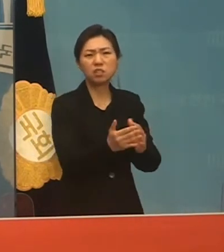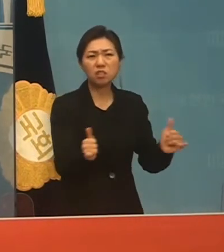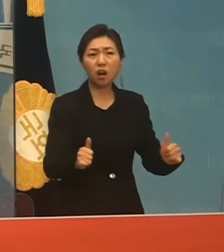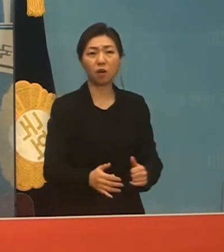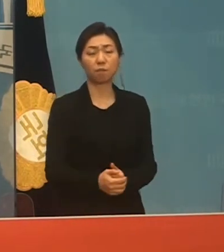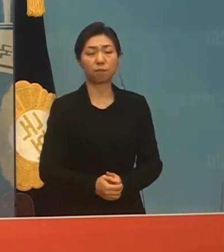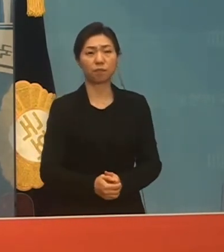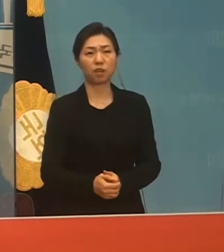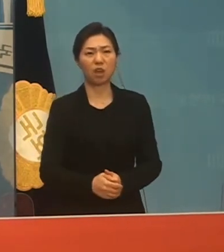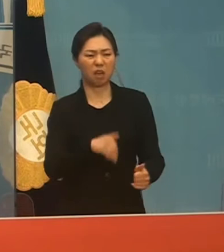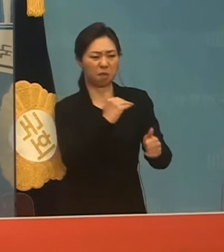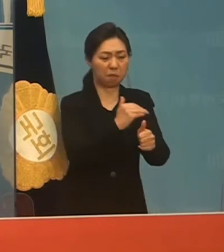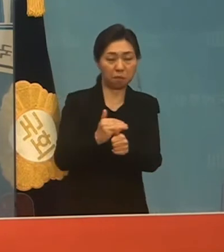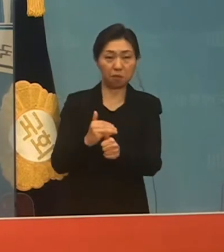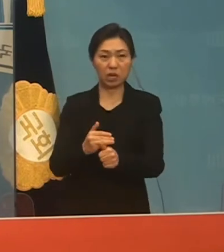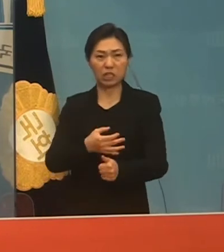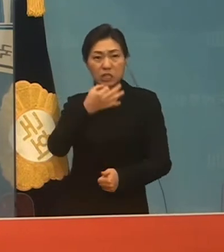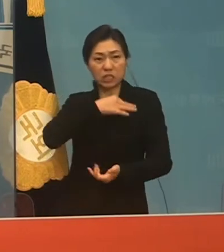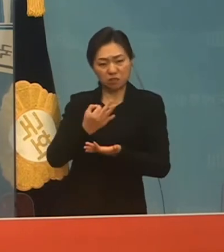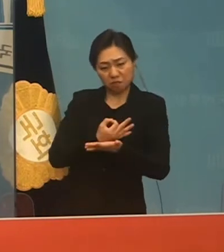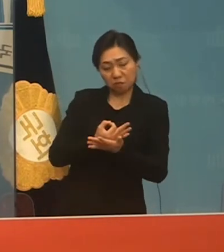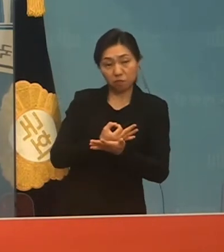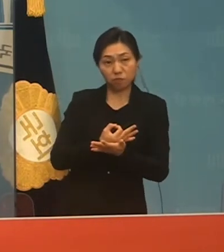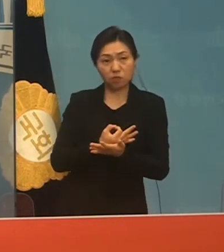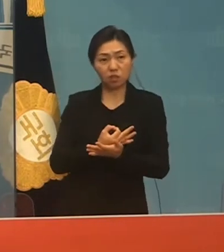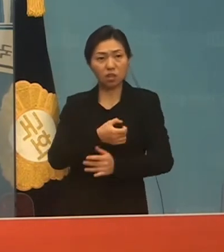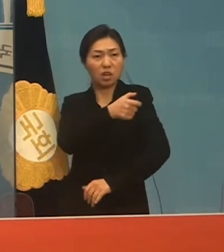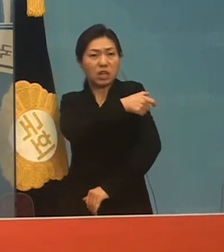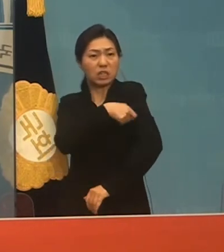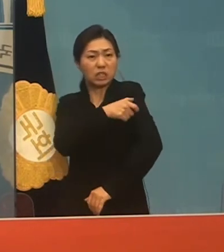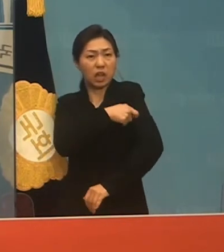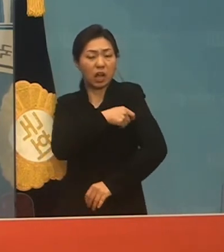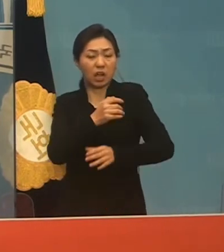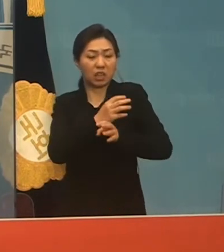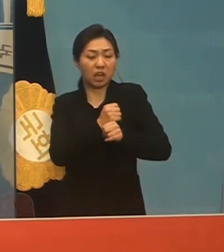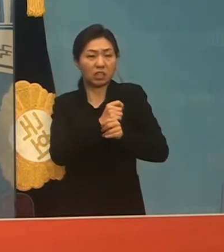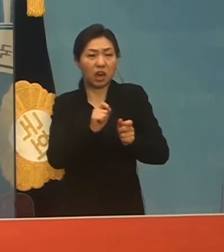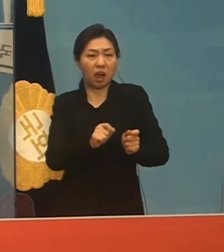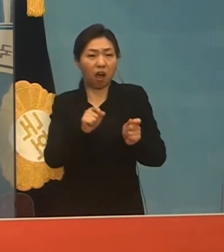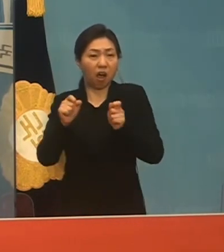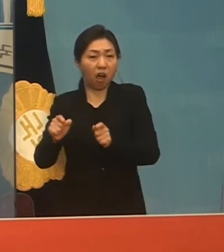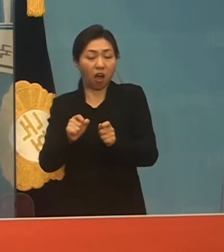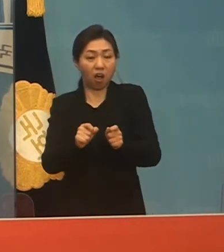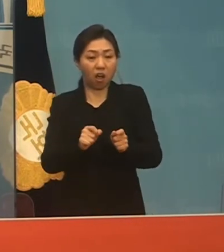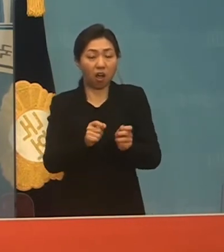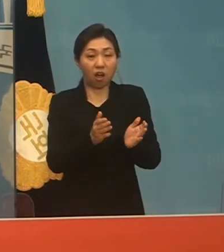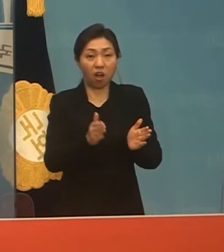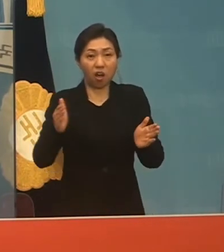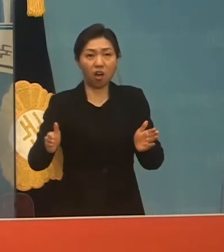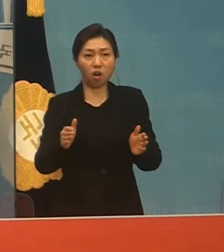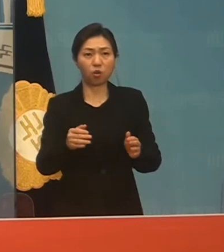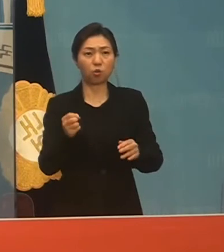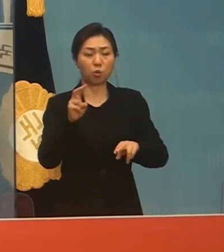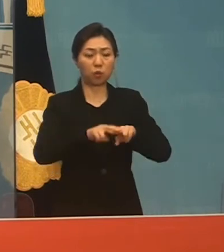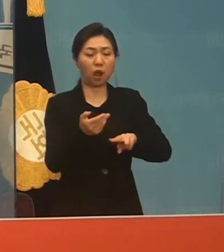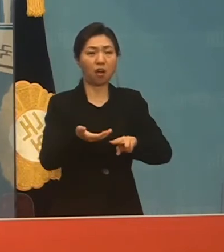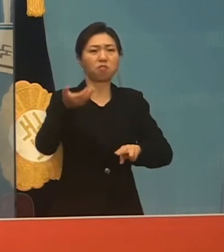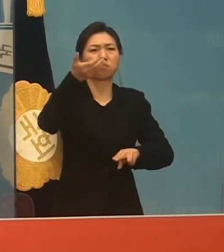제물 삼아서 임원 연장이라든지 승진을 이용하고 있습니다.